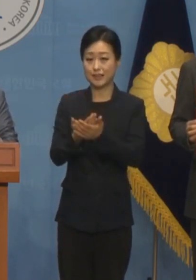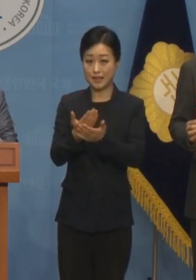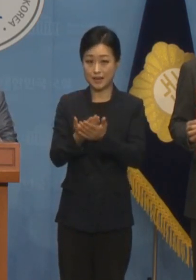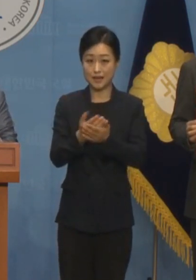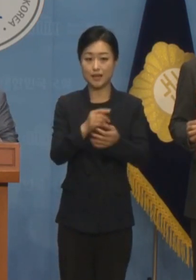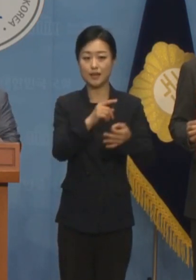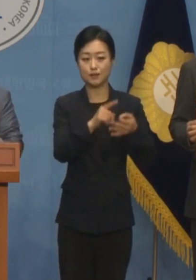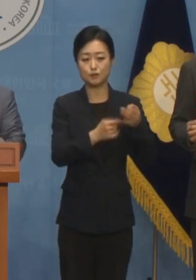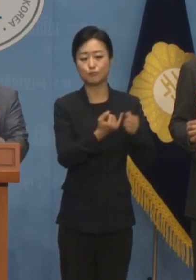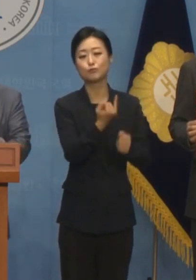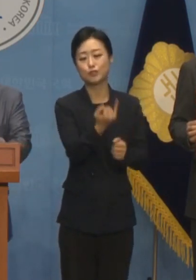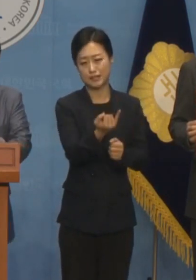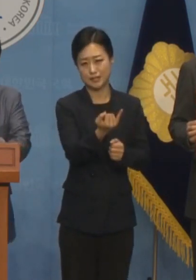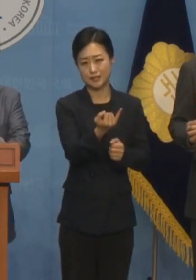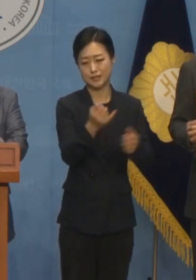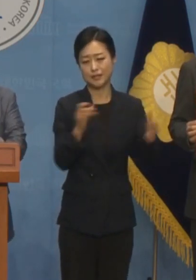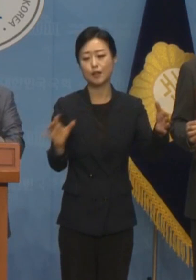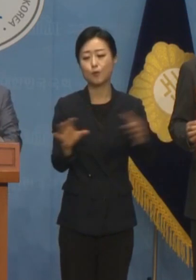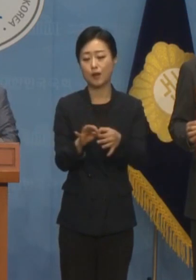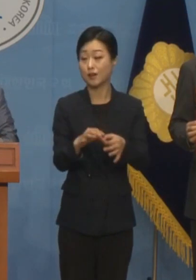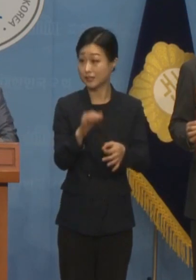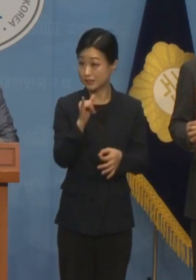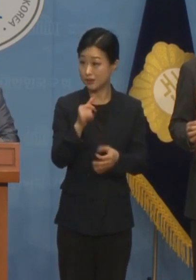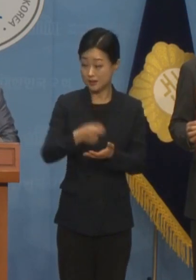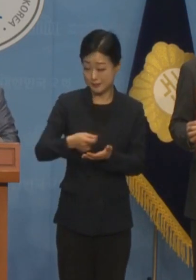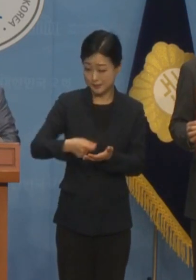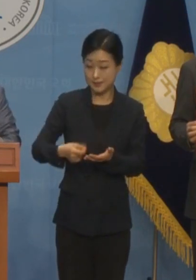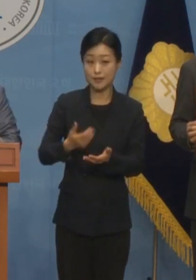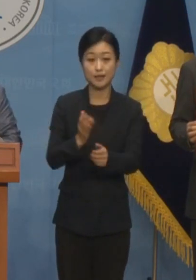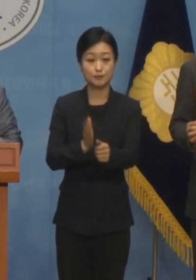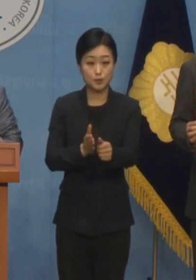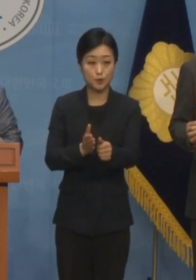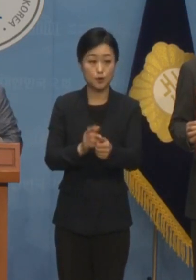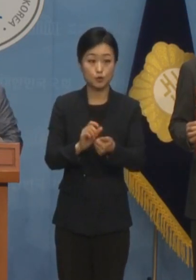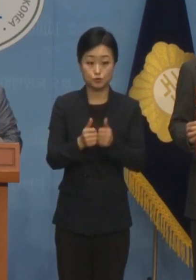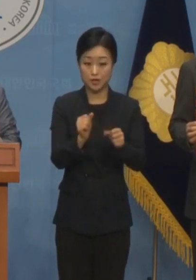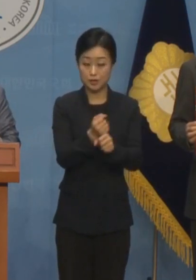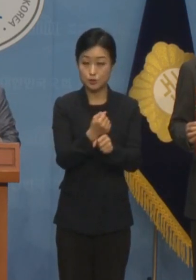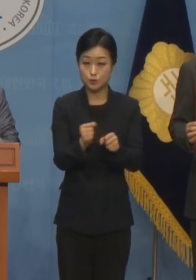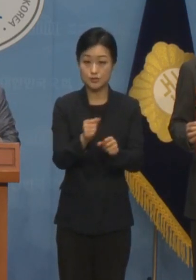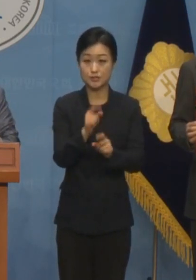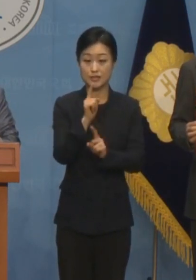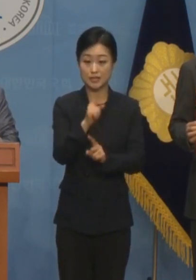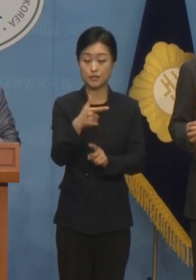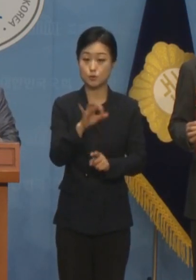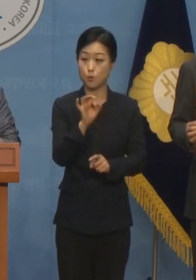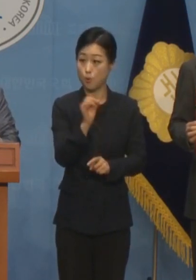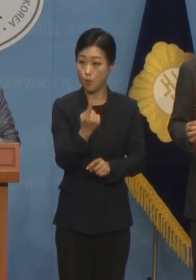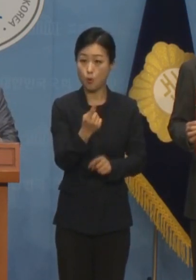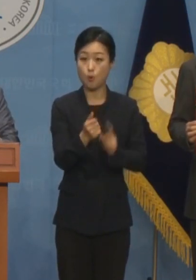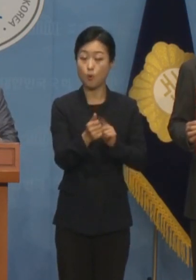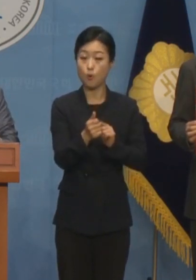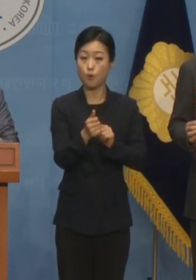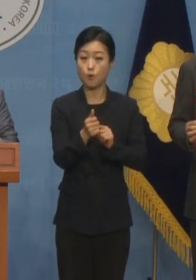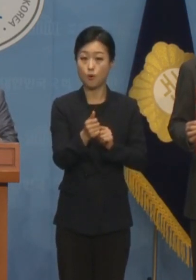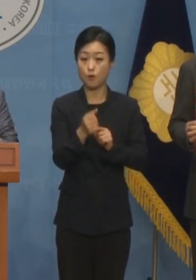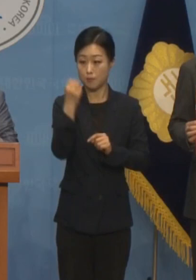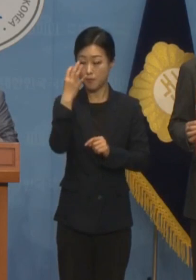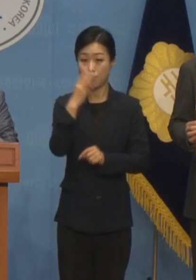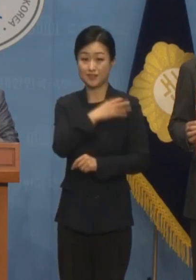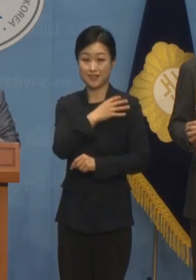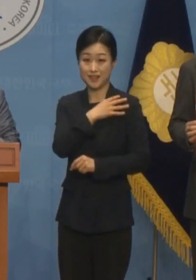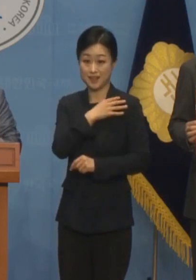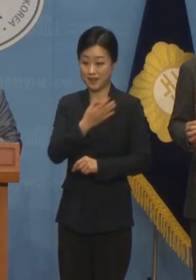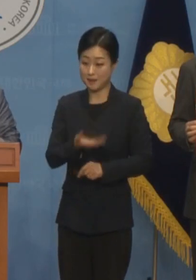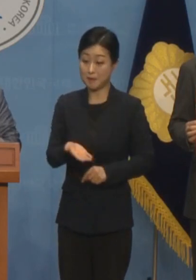나오지 않습니까? 여러분 기자님들 그거 하나만 취재해 주십시오. 주가 조작범 이종호 따위가 사성장군을 만들고 해병대